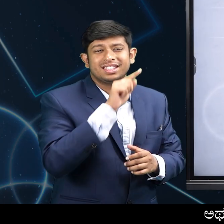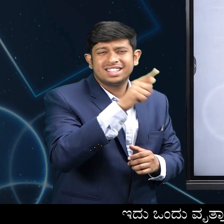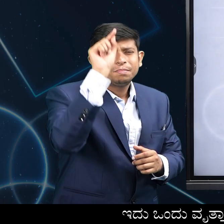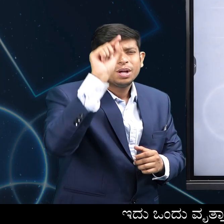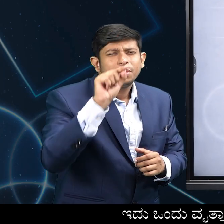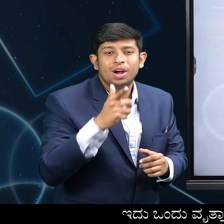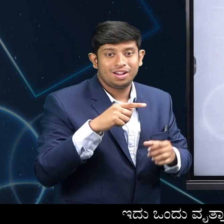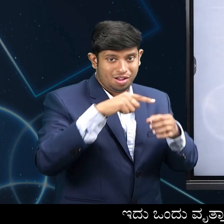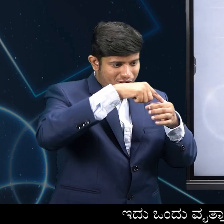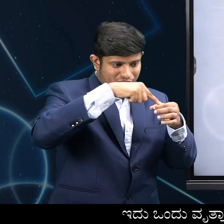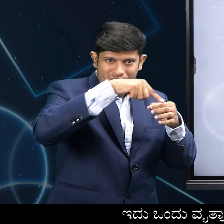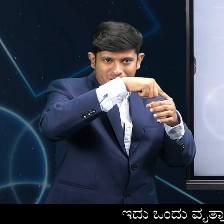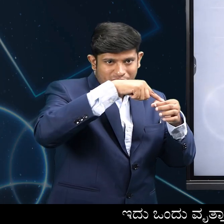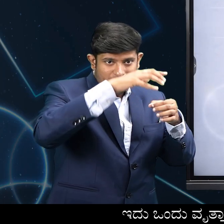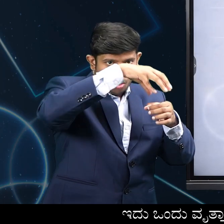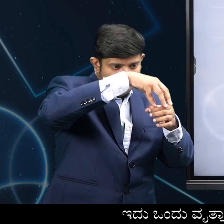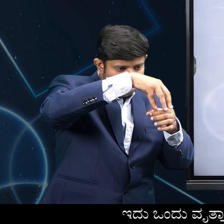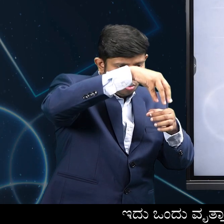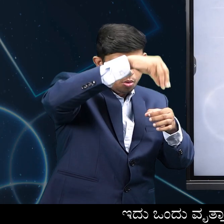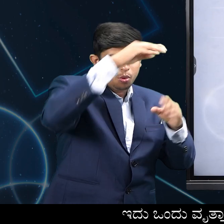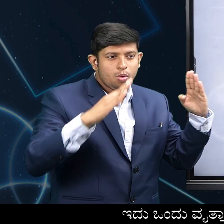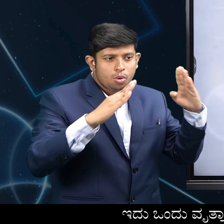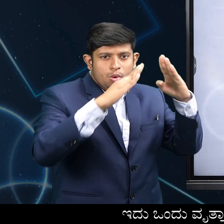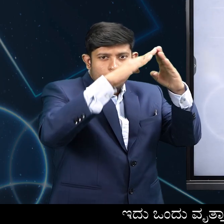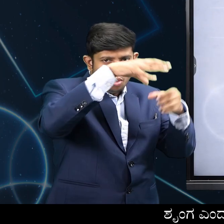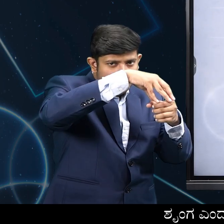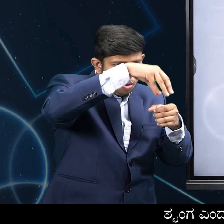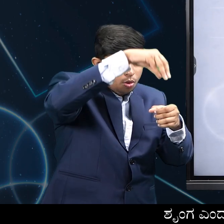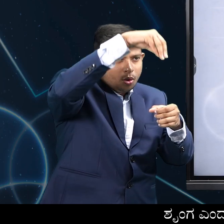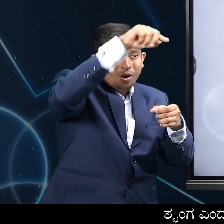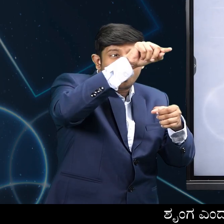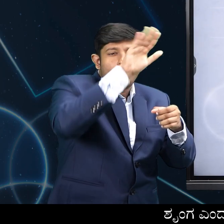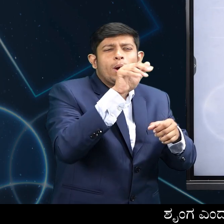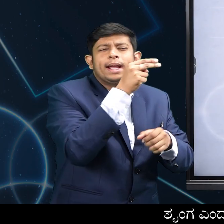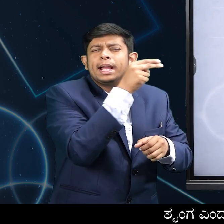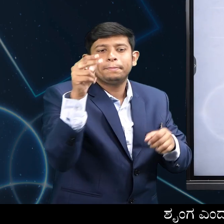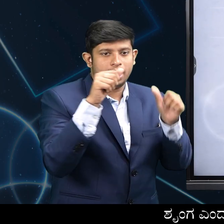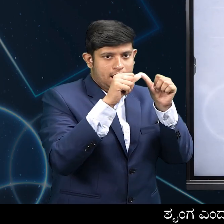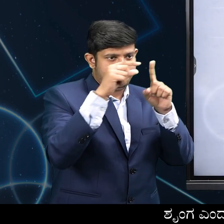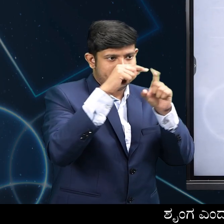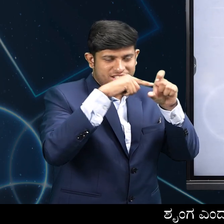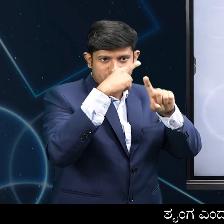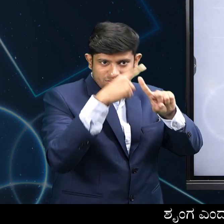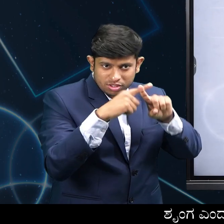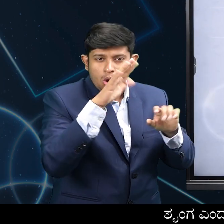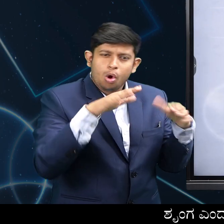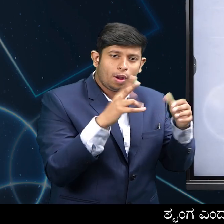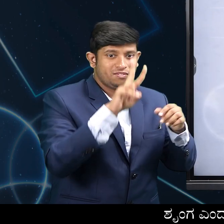ಇದು ಒಂದು ವೃತ್ತಾಕಾರದ ತಳದಿಂದ ನಿರೂಪಿಸಲ್ಪಟ್ಟಿದೆ. ಅದು ತುದಿ ಅಥವಾ ಶೃಂಗ ಎಂದು ಕರೆಯಲ್ಪಡುವ ಒಂದು ಬಿಂದುವಿಗೆ ಕುಗ್ಗುತ್ತದೆ.